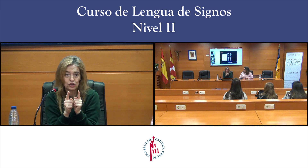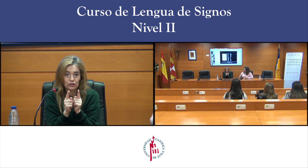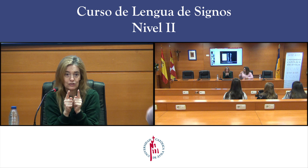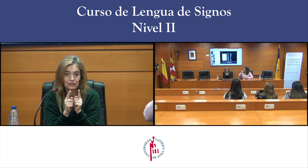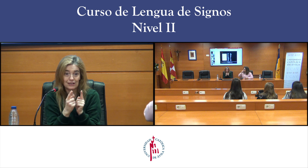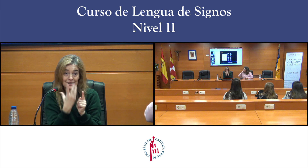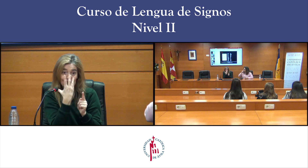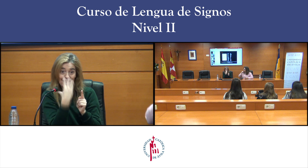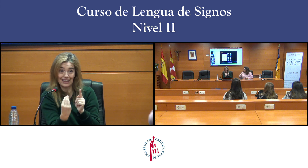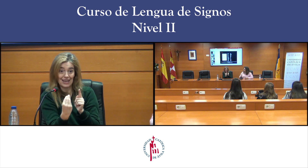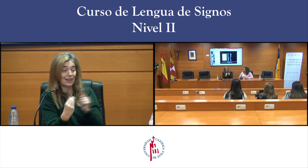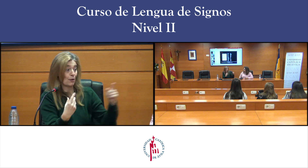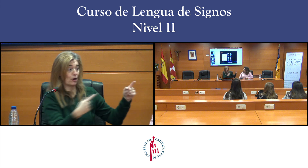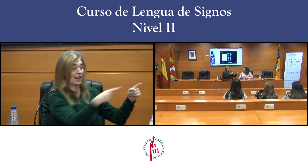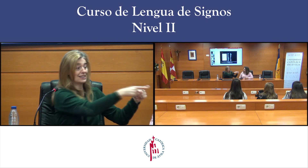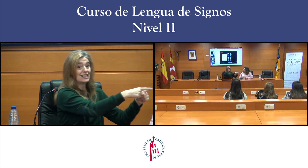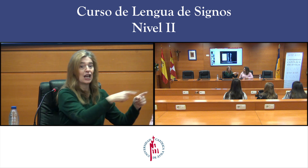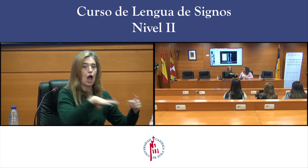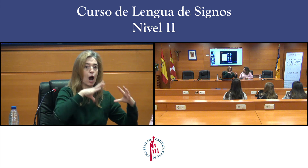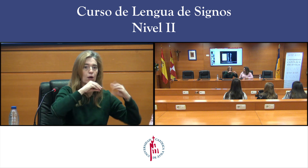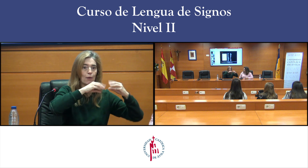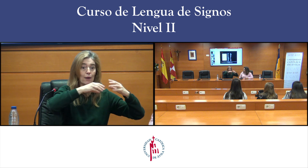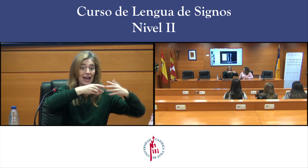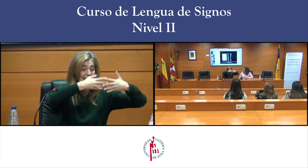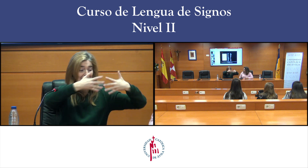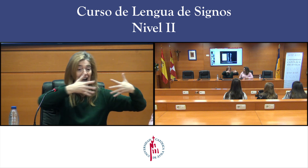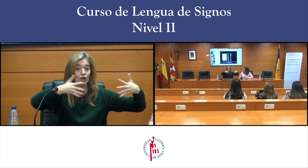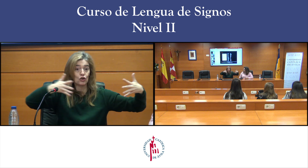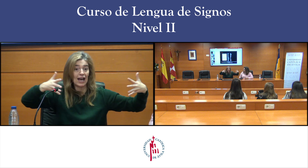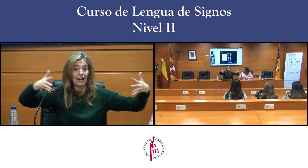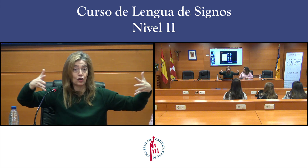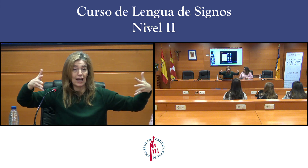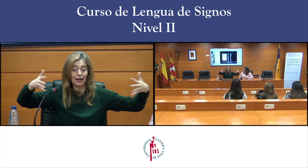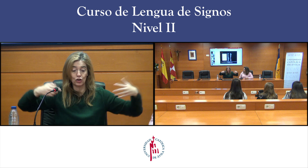lo dice más corto largo largo largo